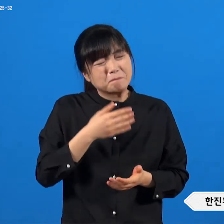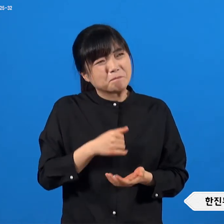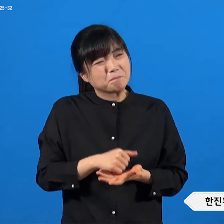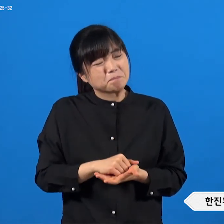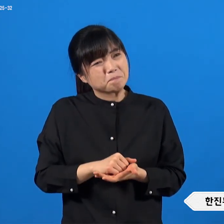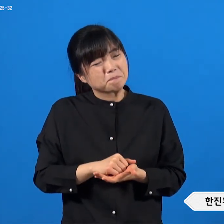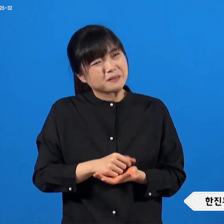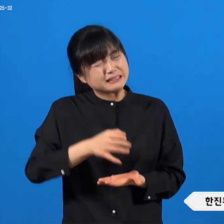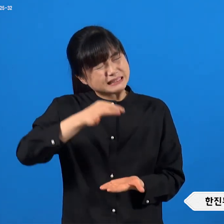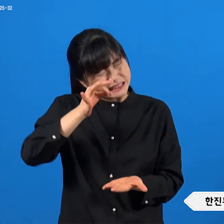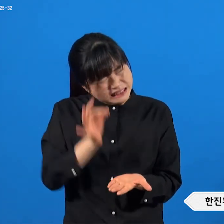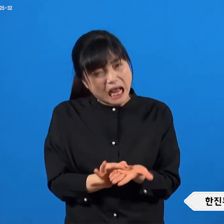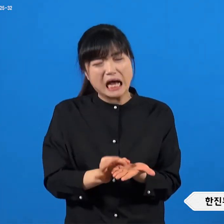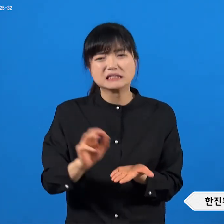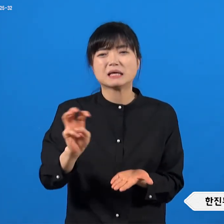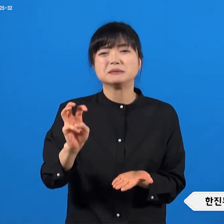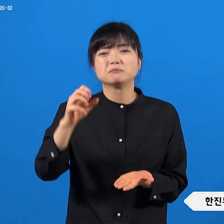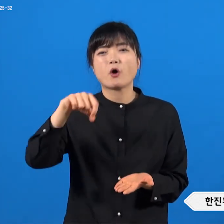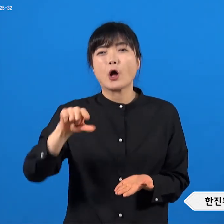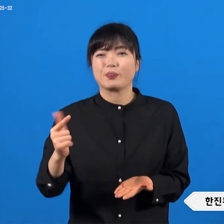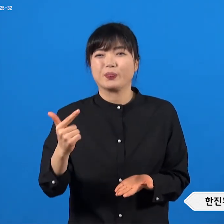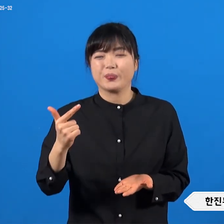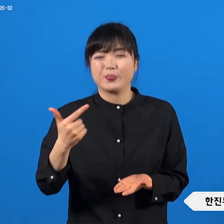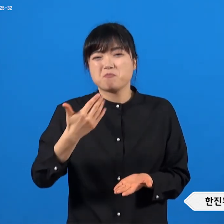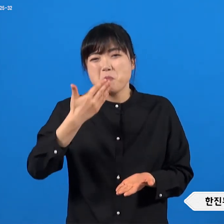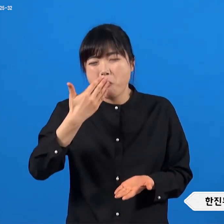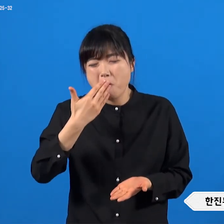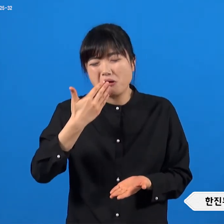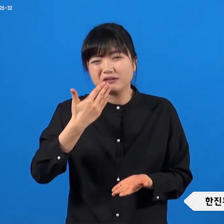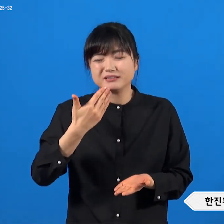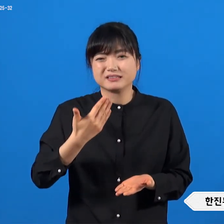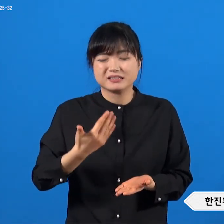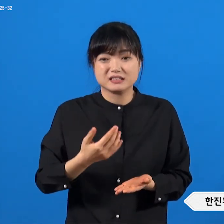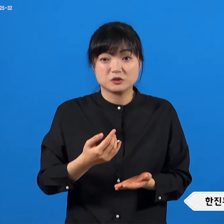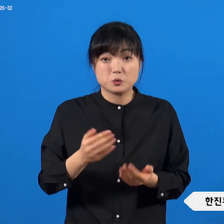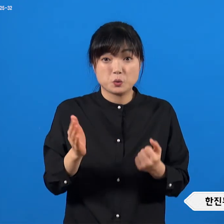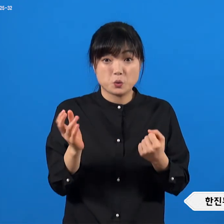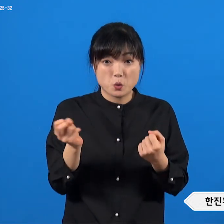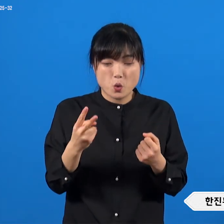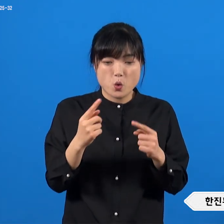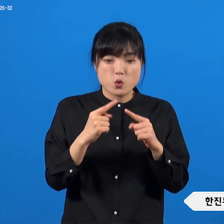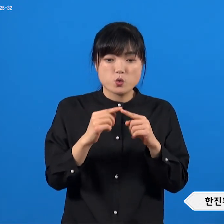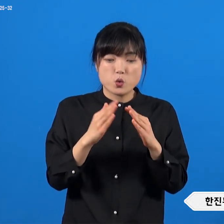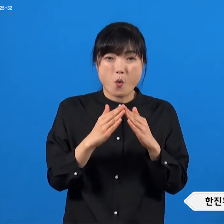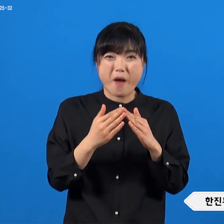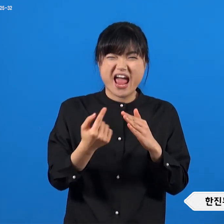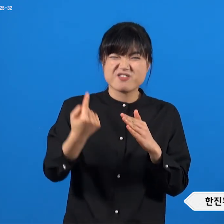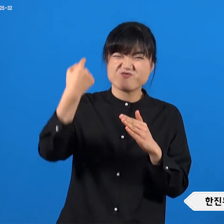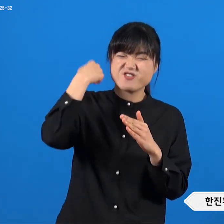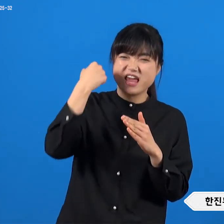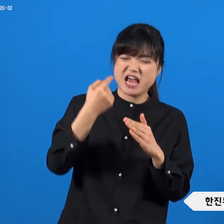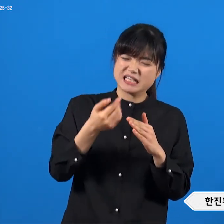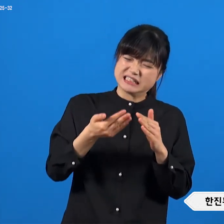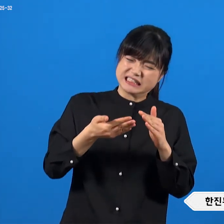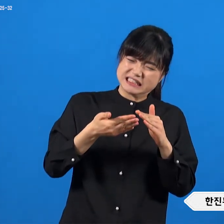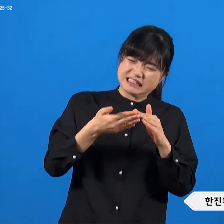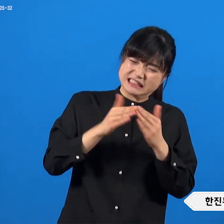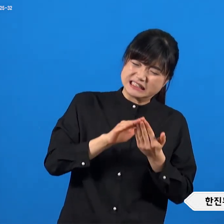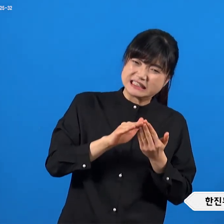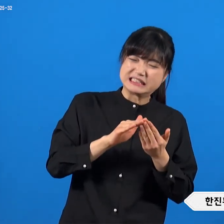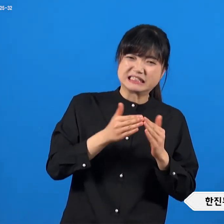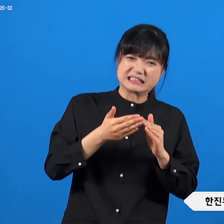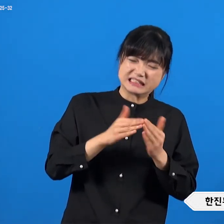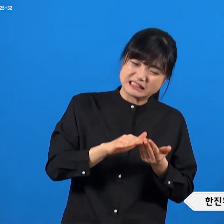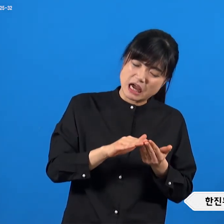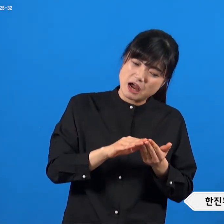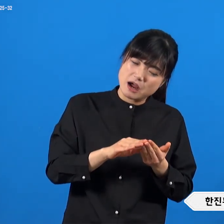기억에 30원짜리를 먹었습니다. 교회 뒤에 골목에 이 식당이랄 것도 없습니다.